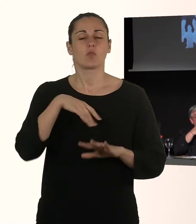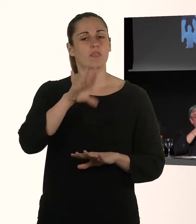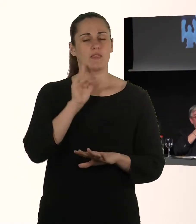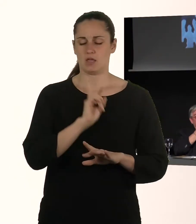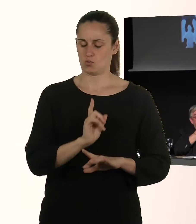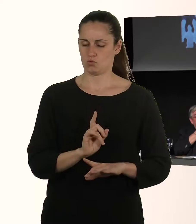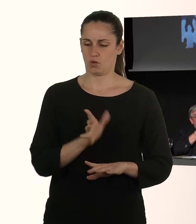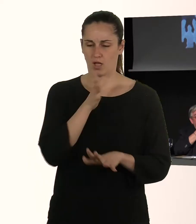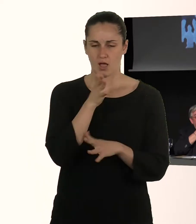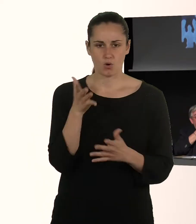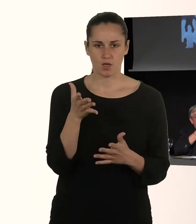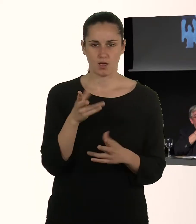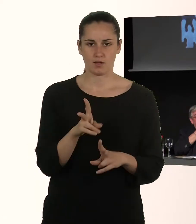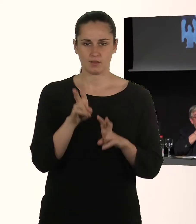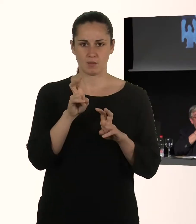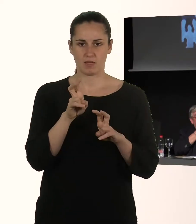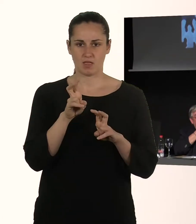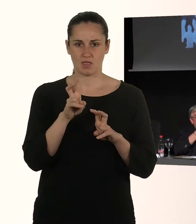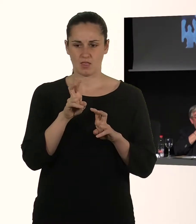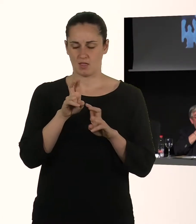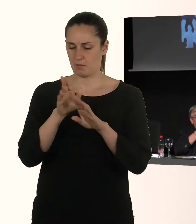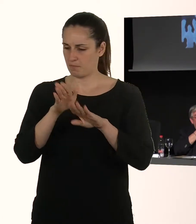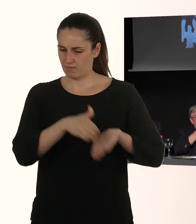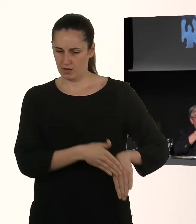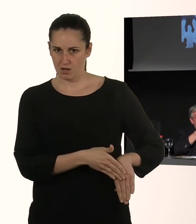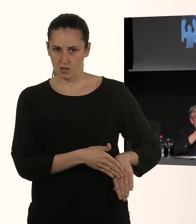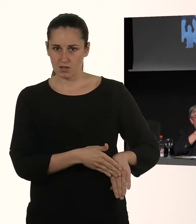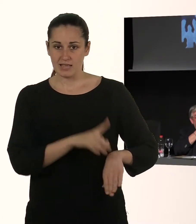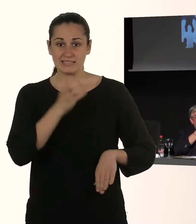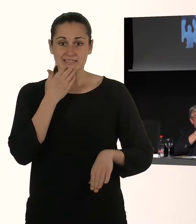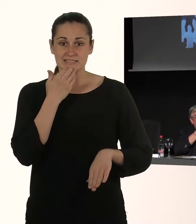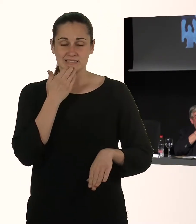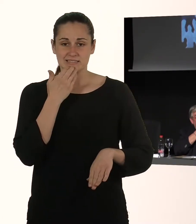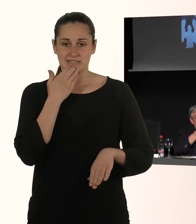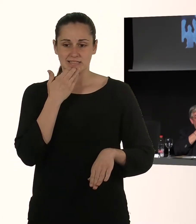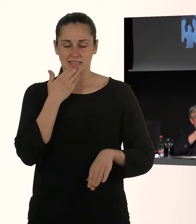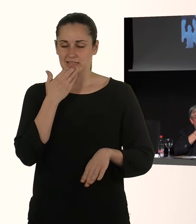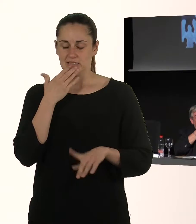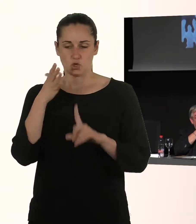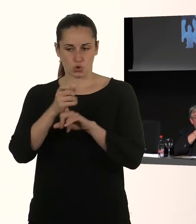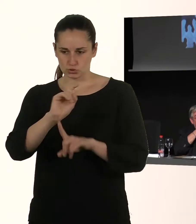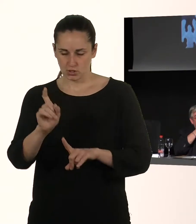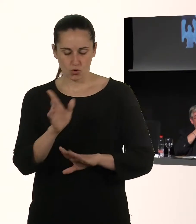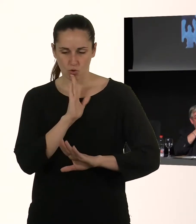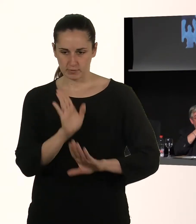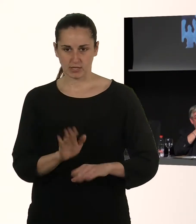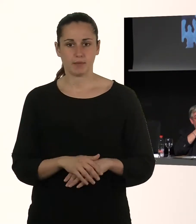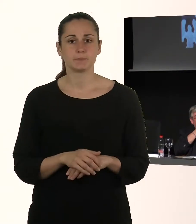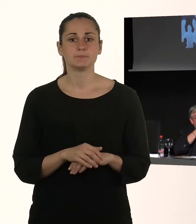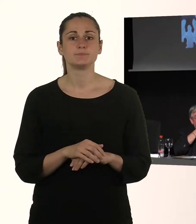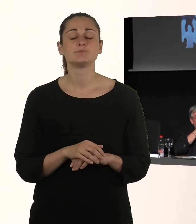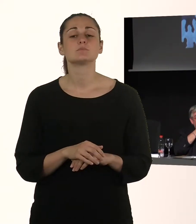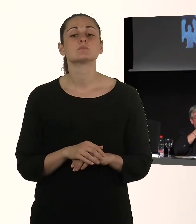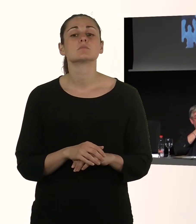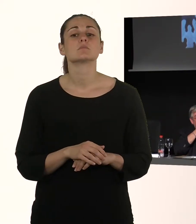que me iba a dejar un poquito lo de nómade para el final, si llego, ¿vale? Y si no llego no pasa absolutamente nada. De ahí que, de hecho,